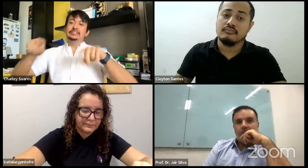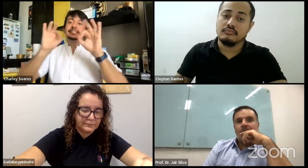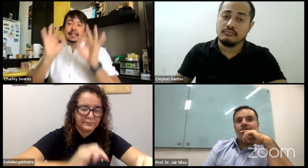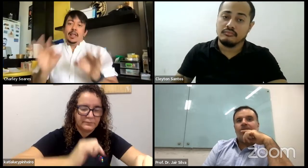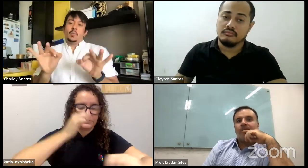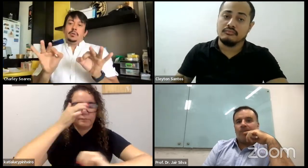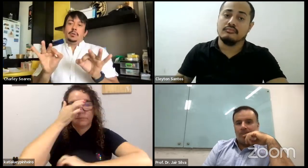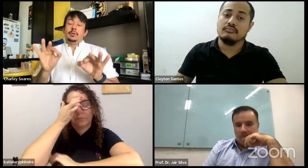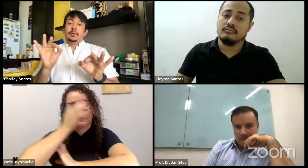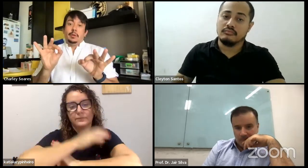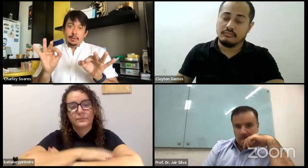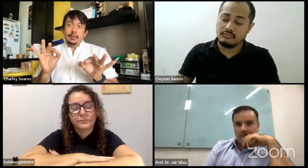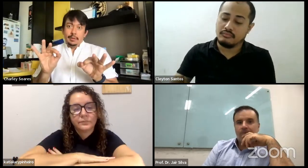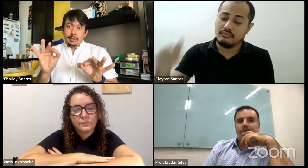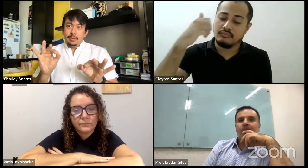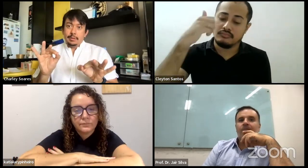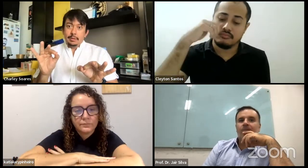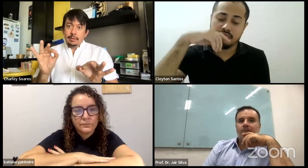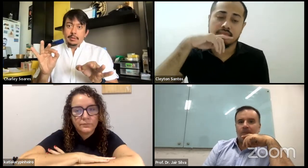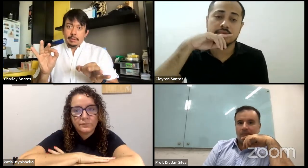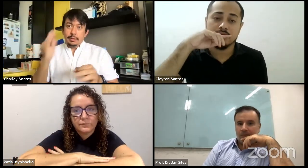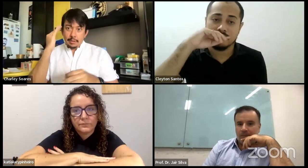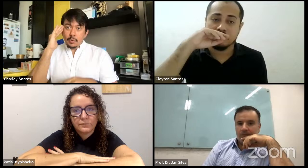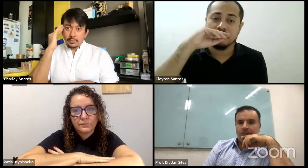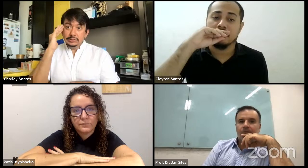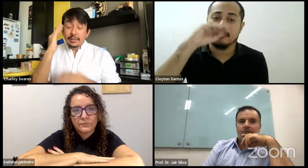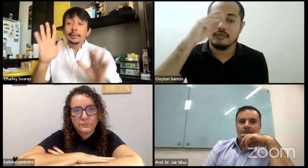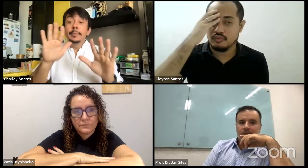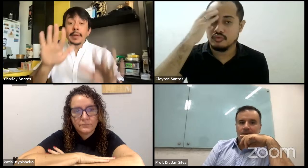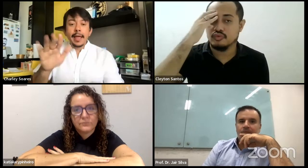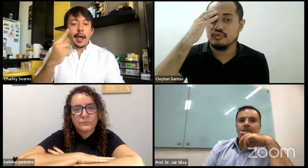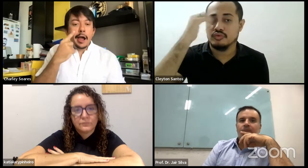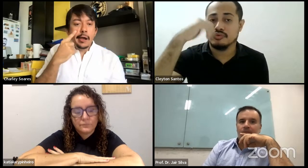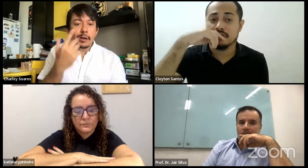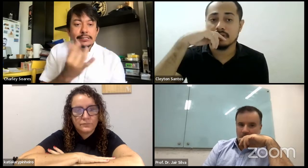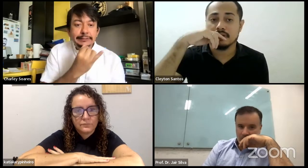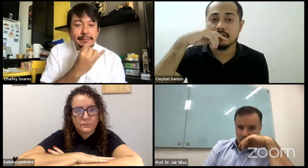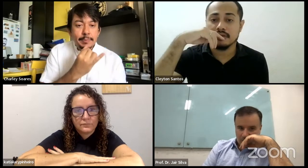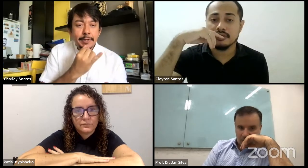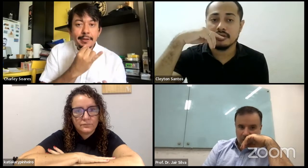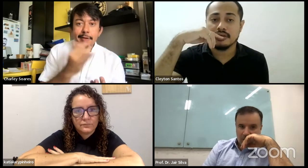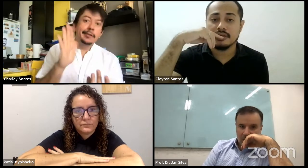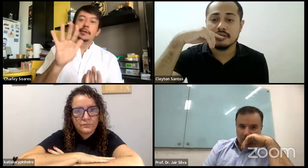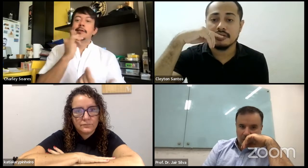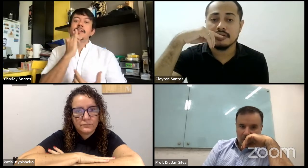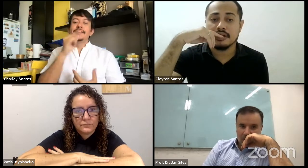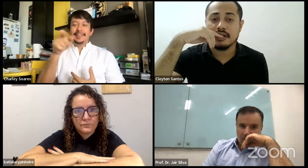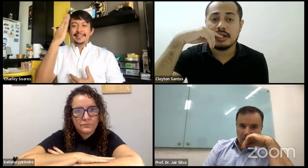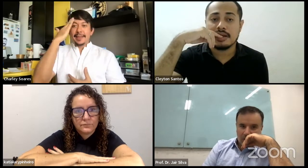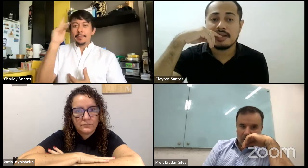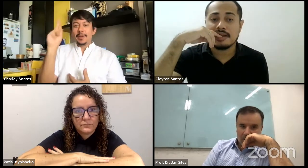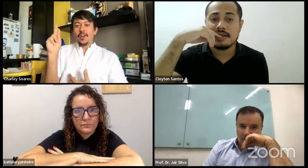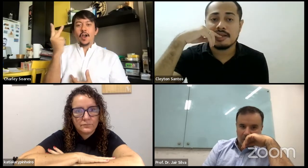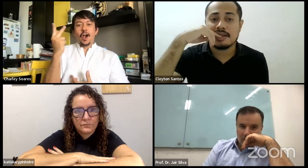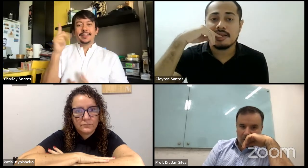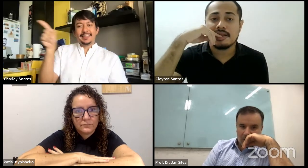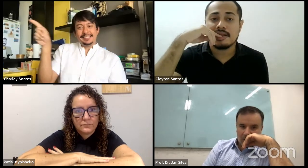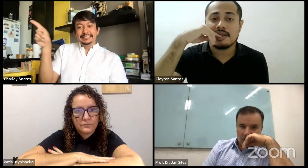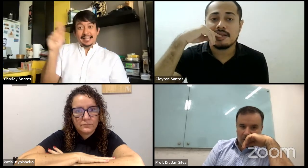E você poderia adicionar e colocar essa questão da variação linguística. Tudo bem? Por